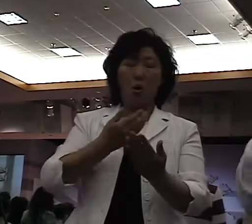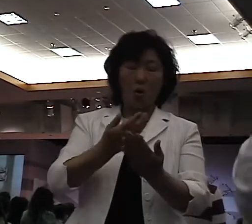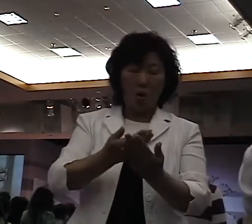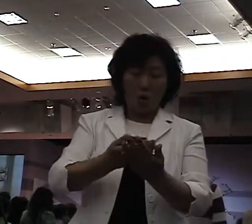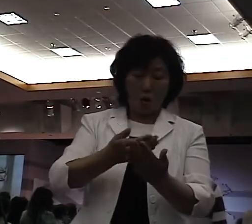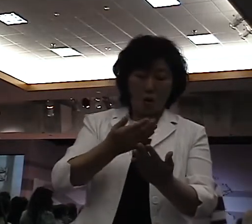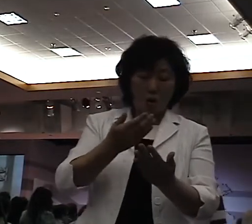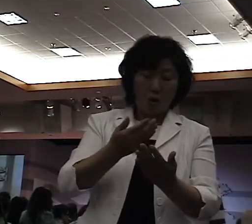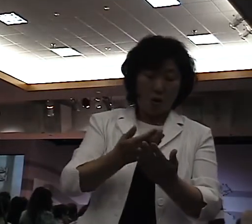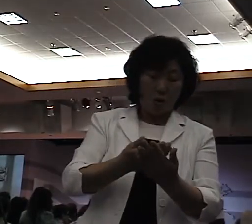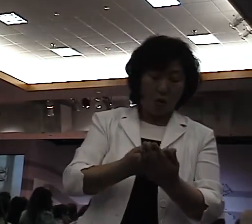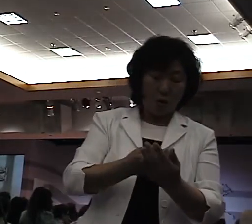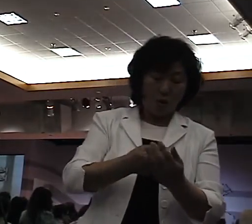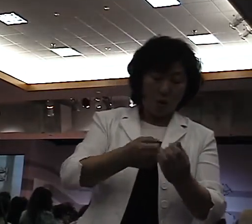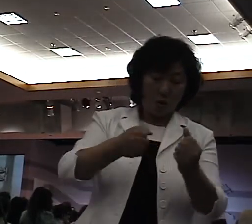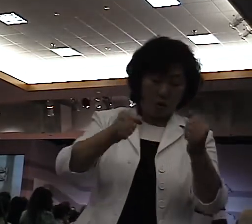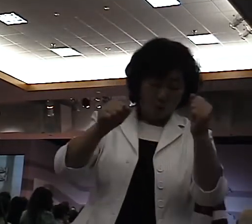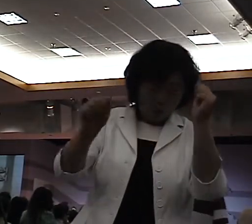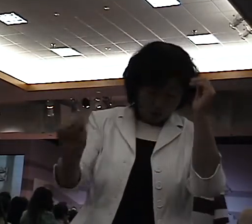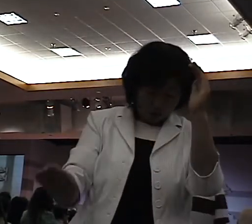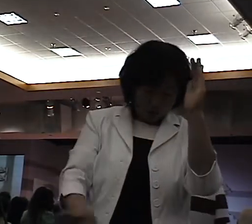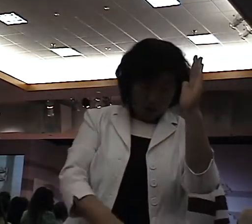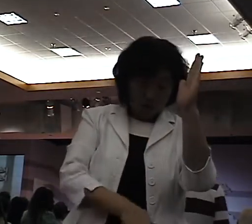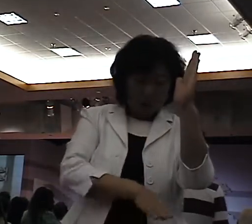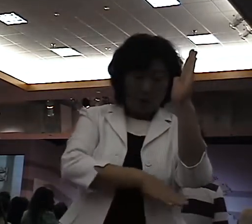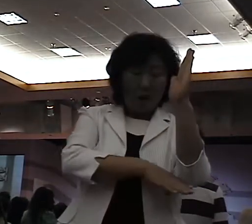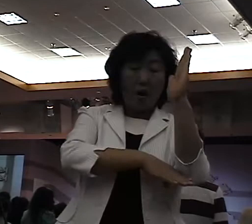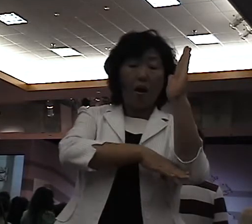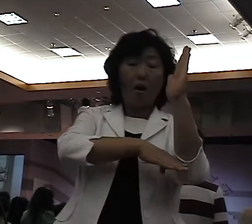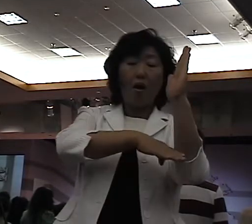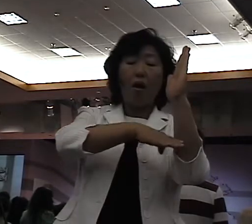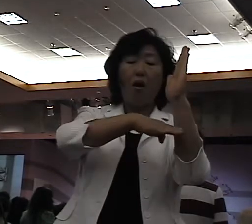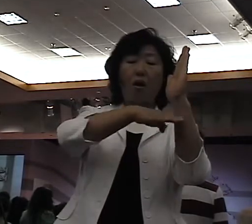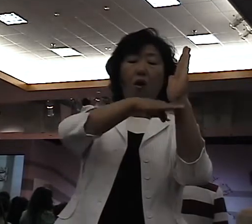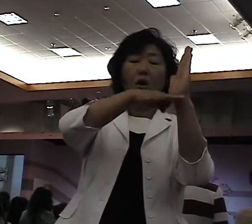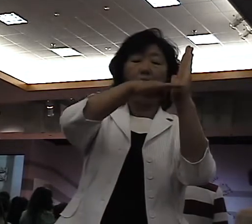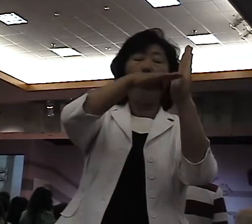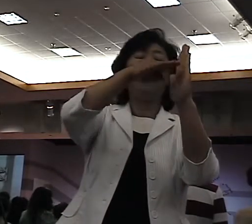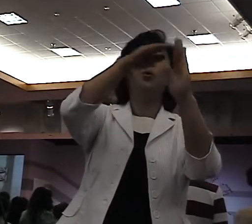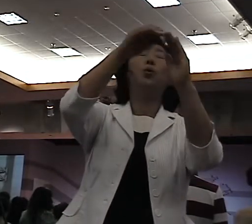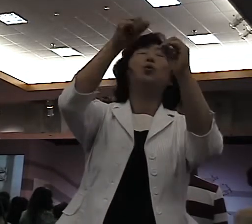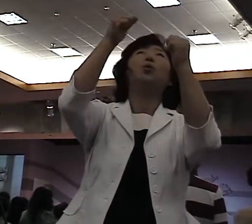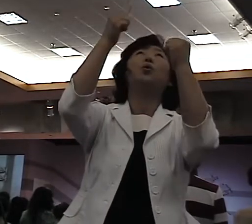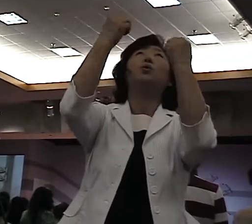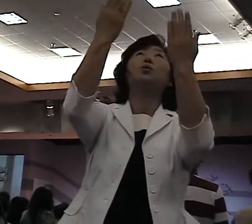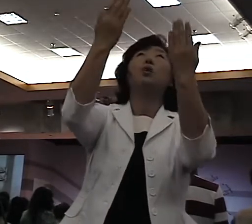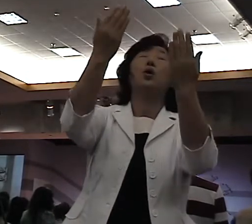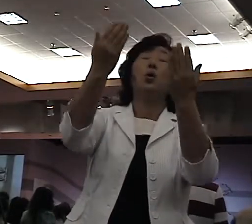살리소서.